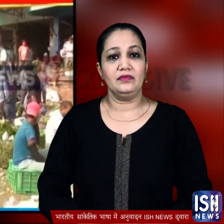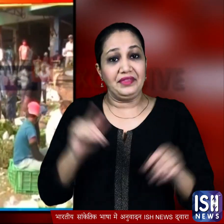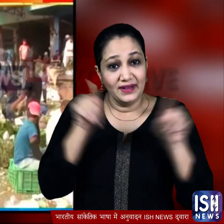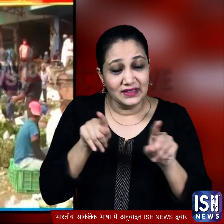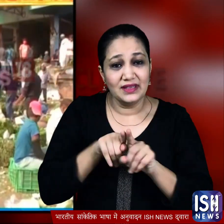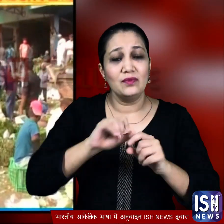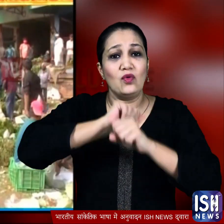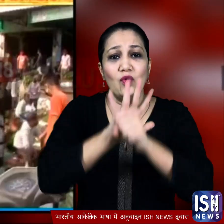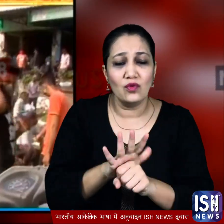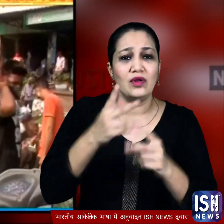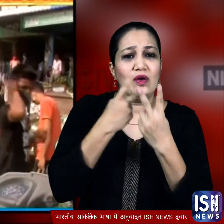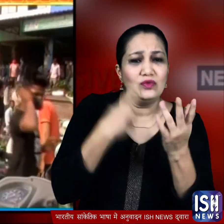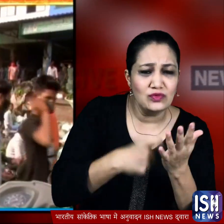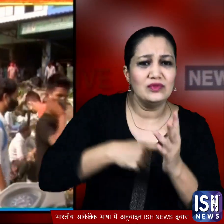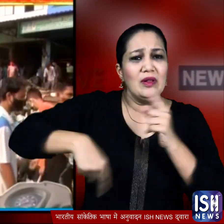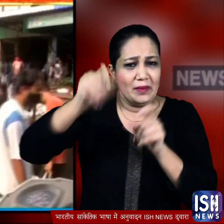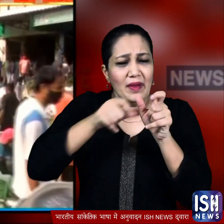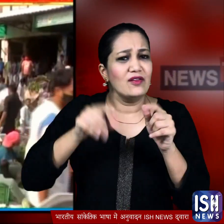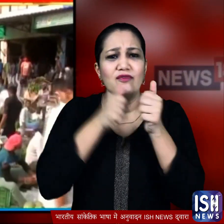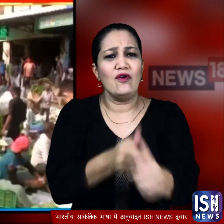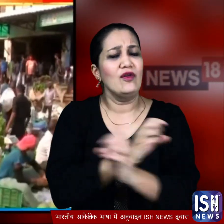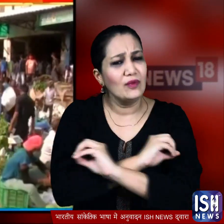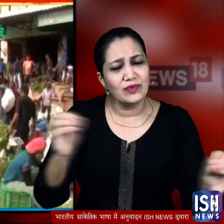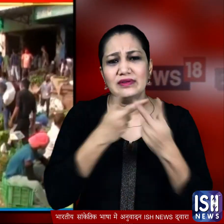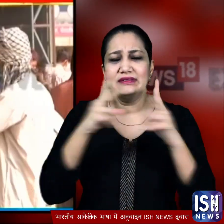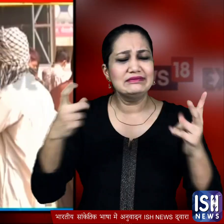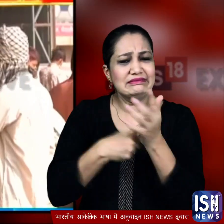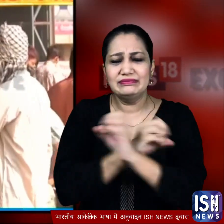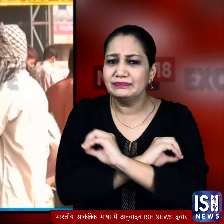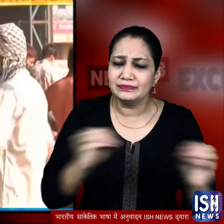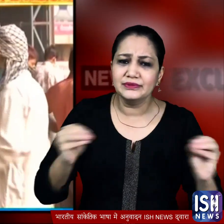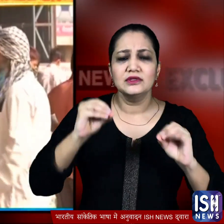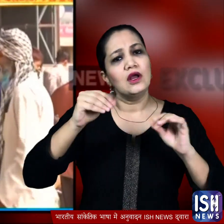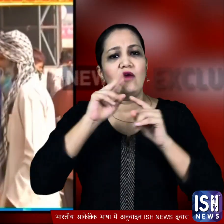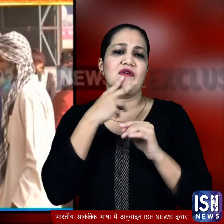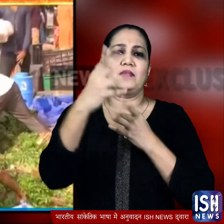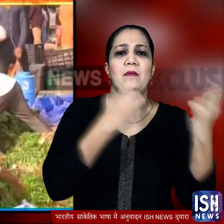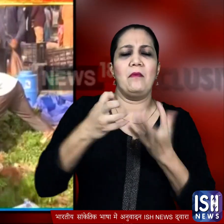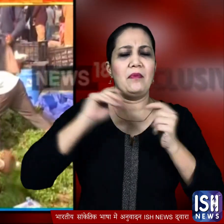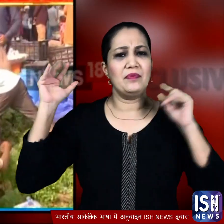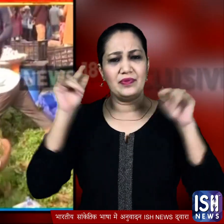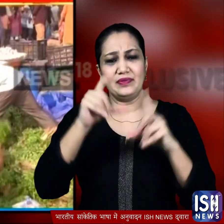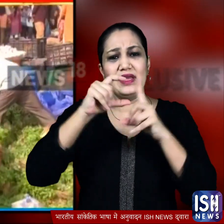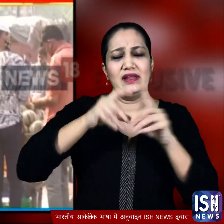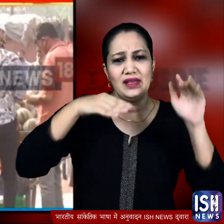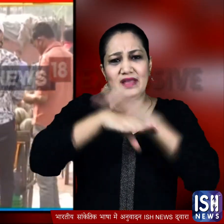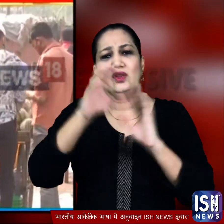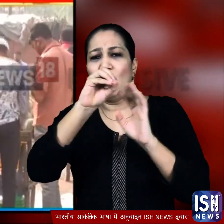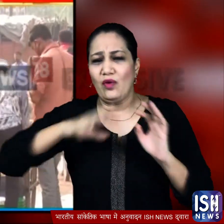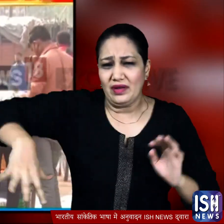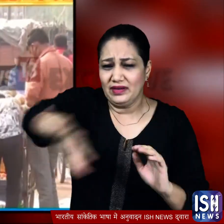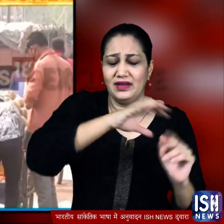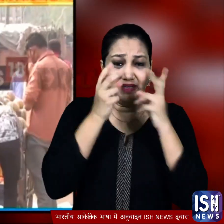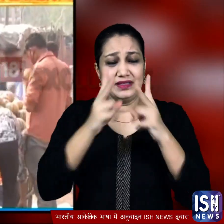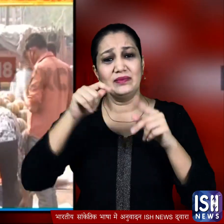और यही वजह रही कि कोरोना के खतरे से बेपरवाह लोग सभी कोरोना नियमों को ताक पर रखकर मंडी पहुंचे। राजधानी की ओखला सब्जी मंडी